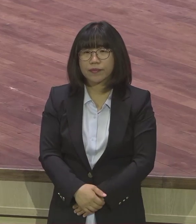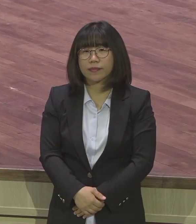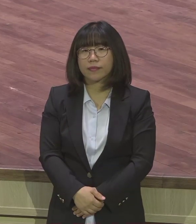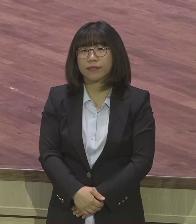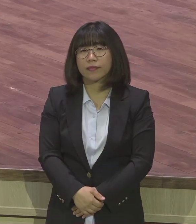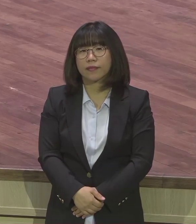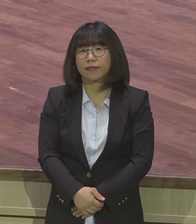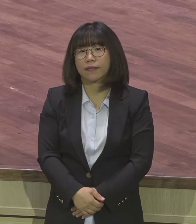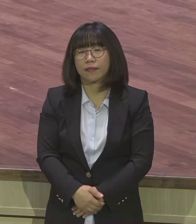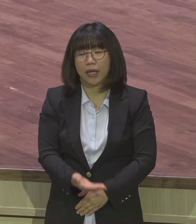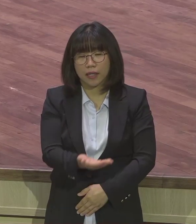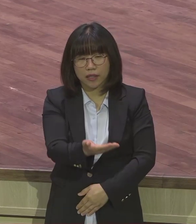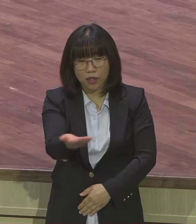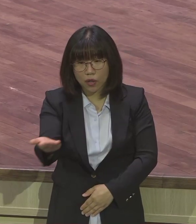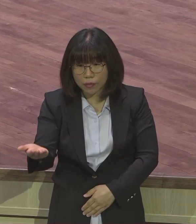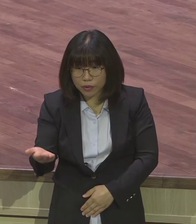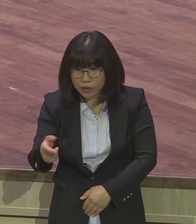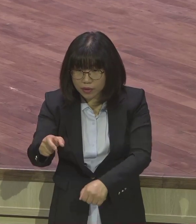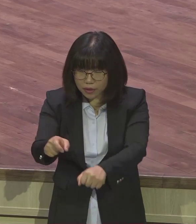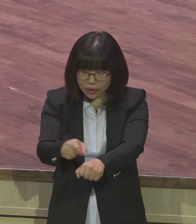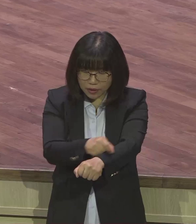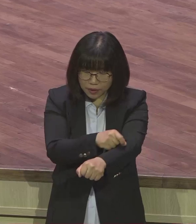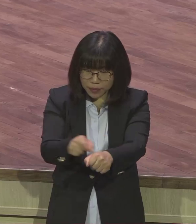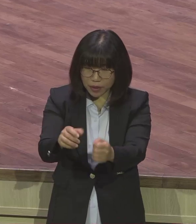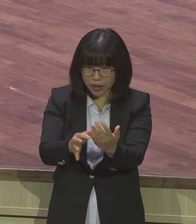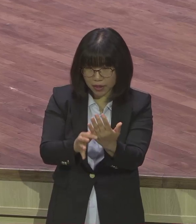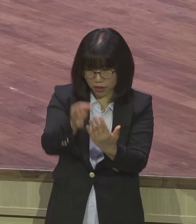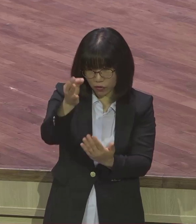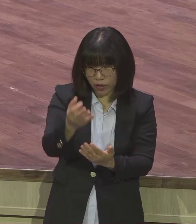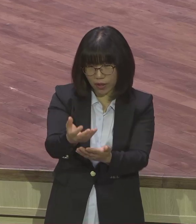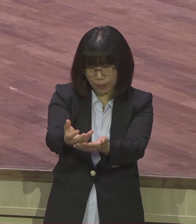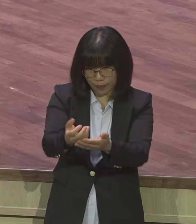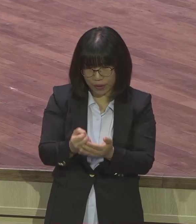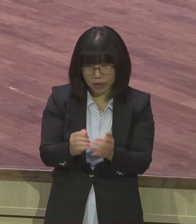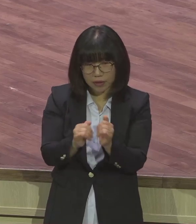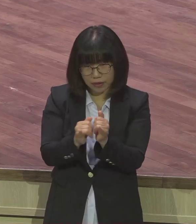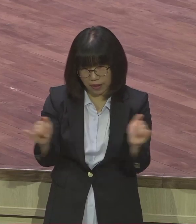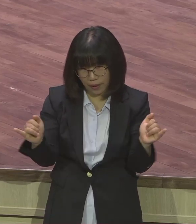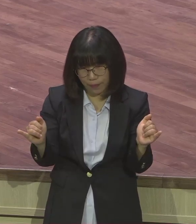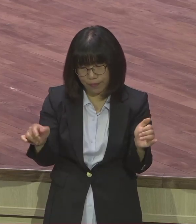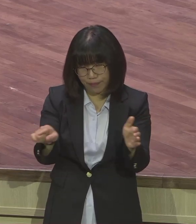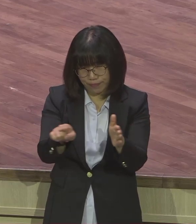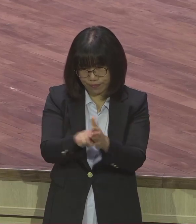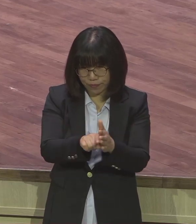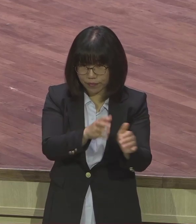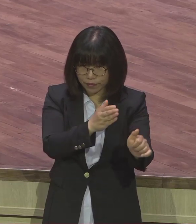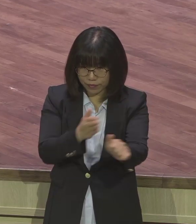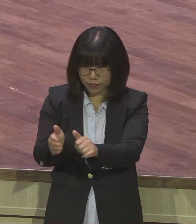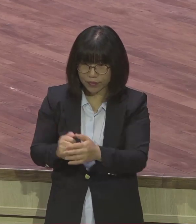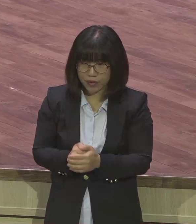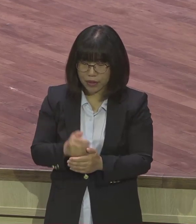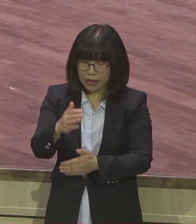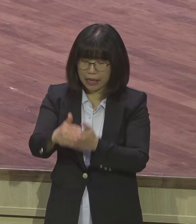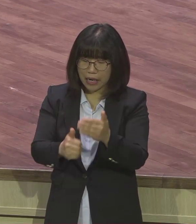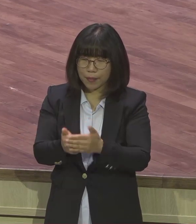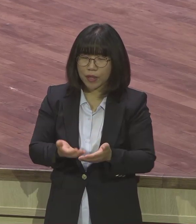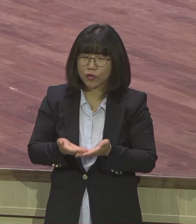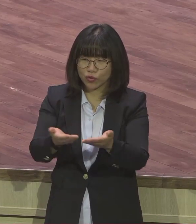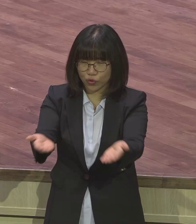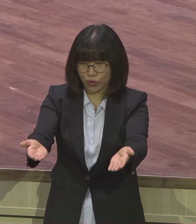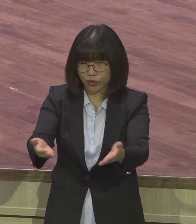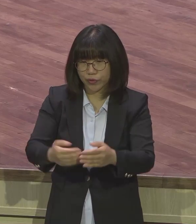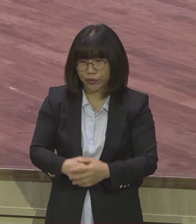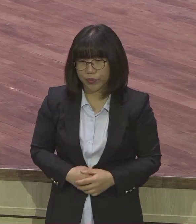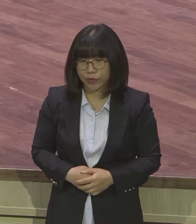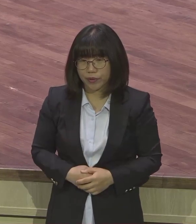여러분은 하나님의 특별히 선택받은 그릇인 줄 믿으시기 바랍니다. 하나님 주신다고요. 믿으시기 바랍니다. 그 하나만